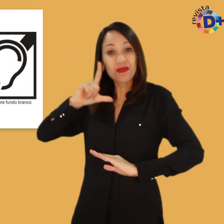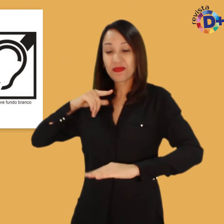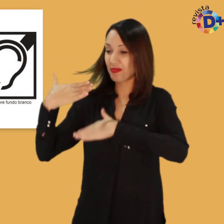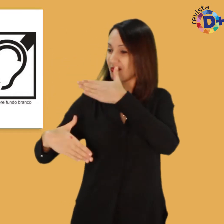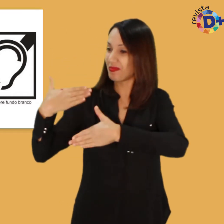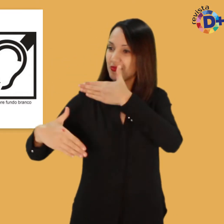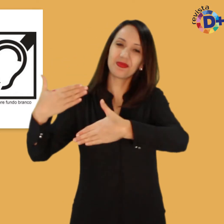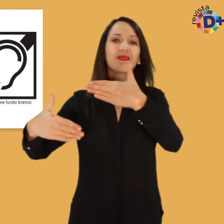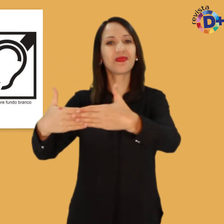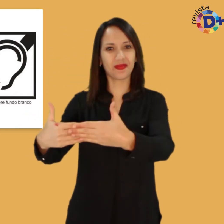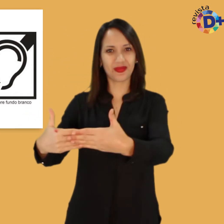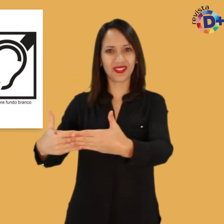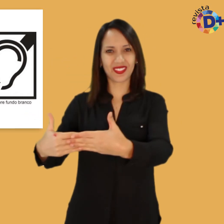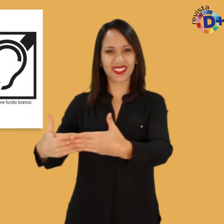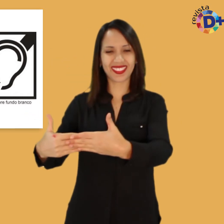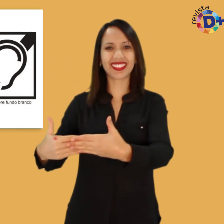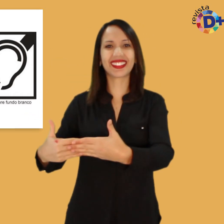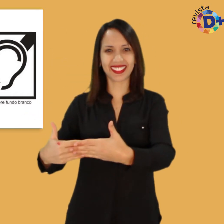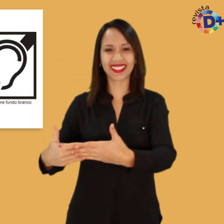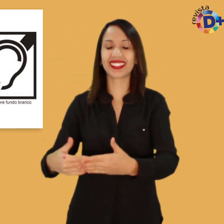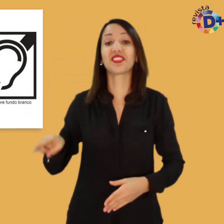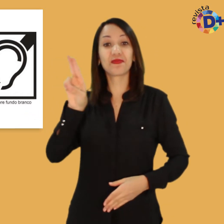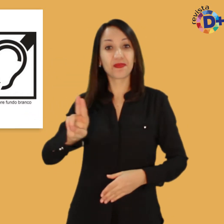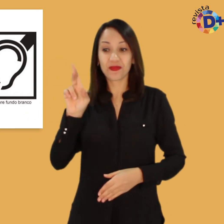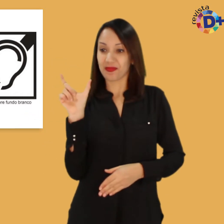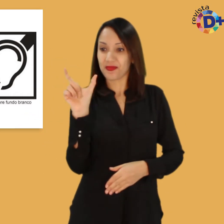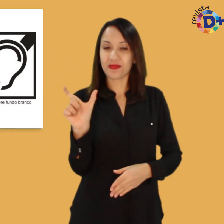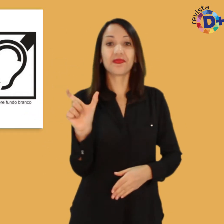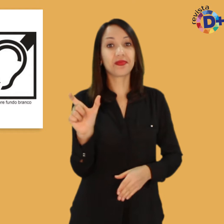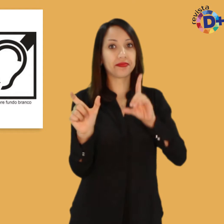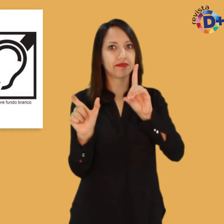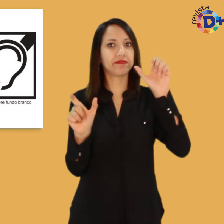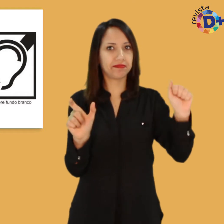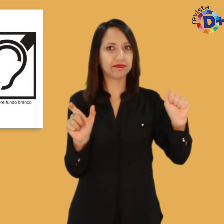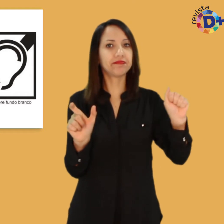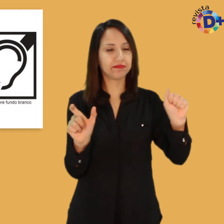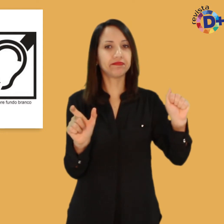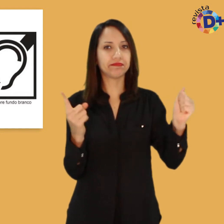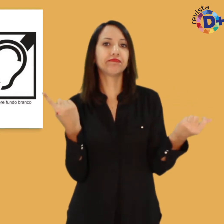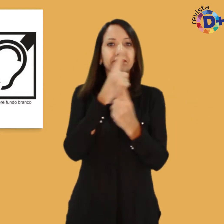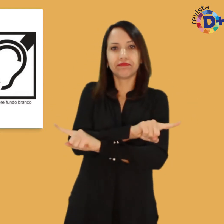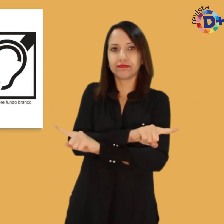desempenho. O uso do termo deficiente auditivo, ao contrário, tem contribuído com a utilização